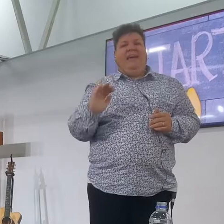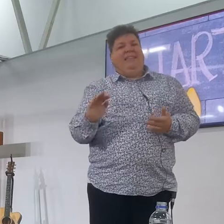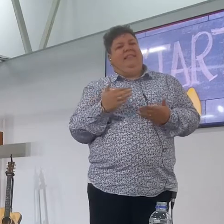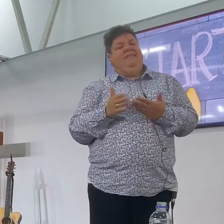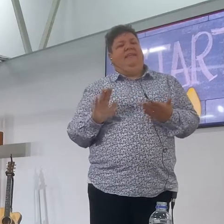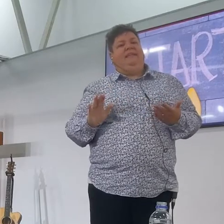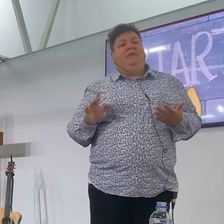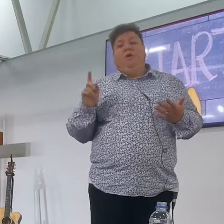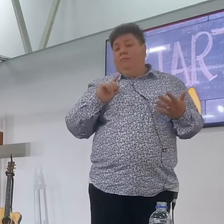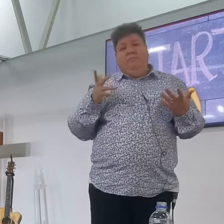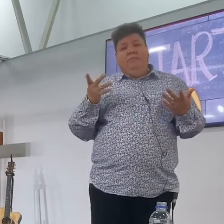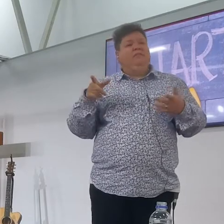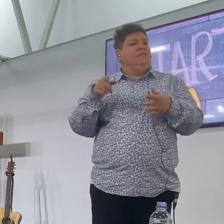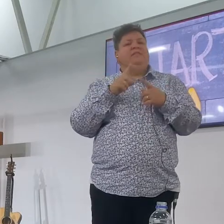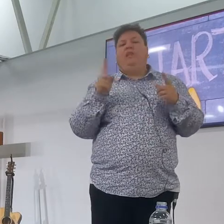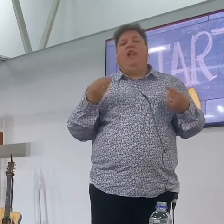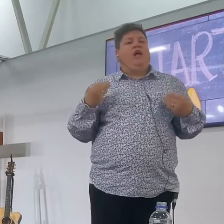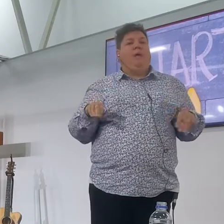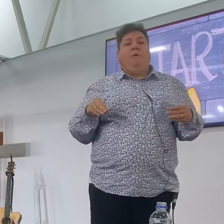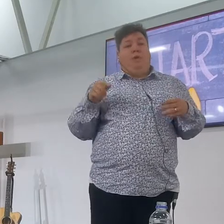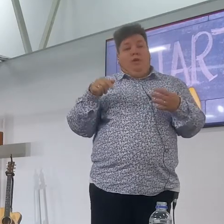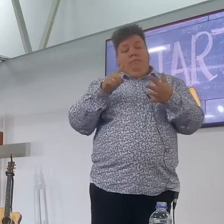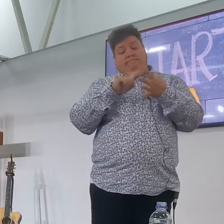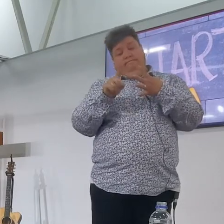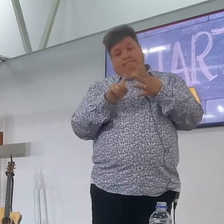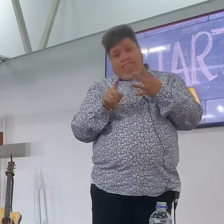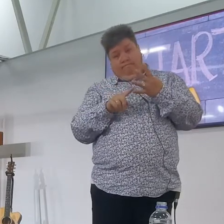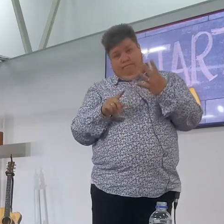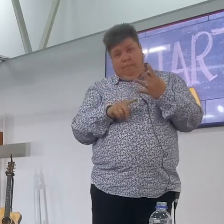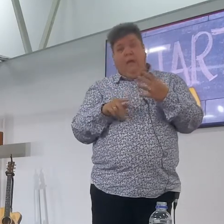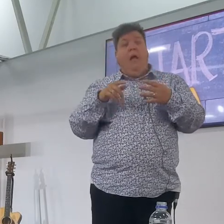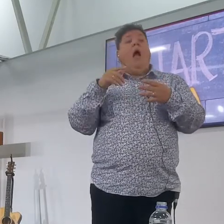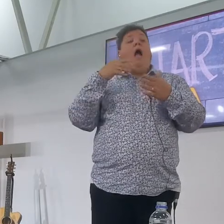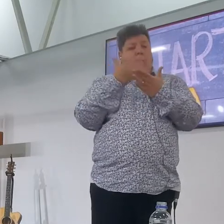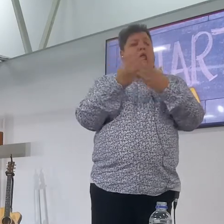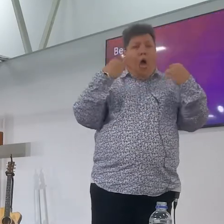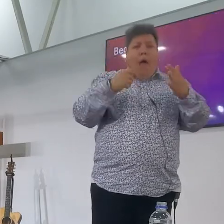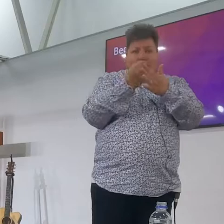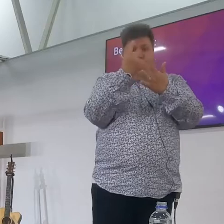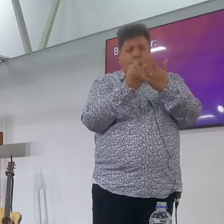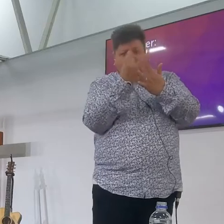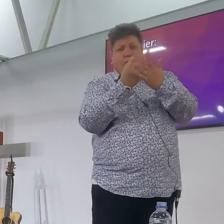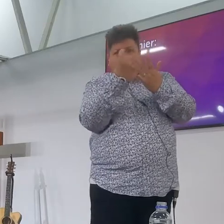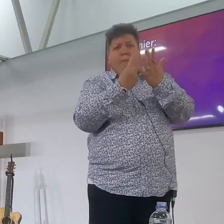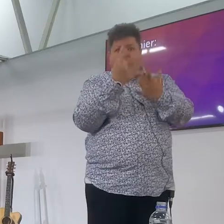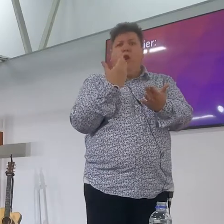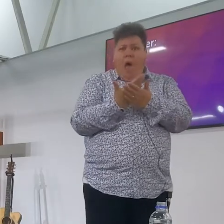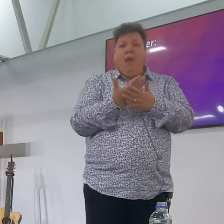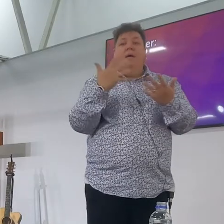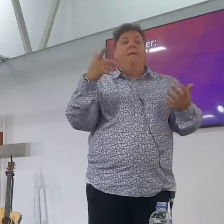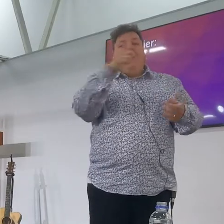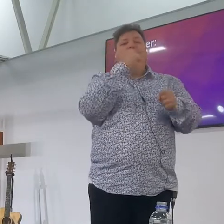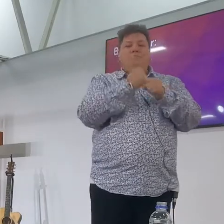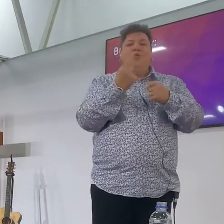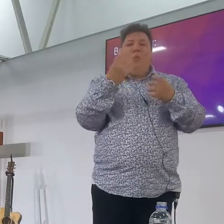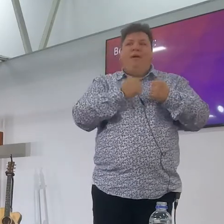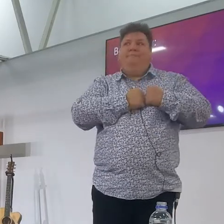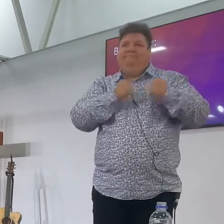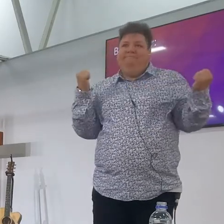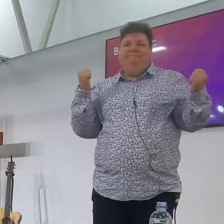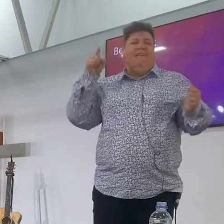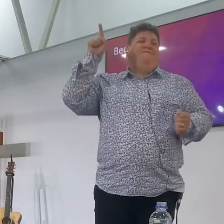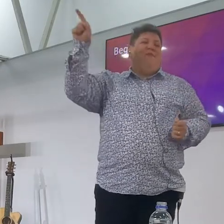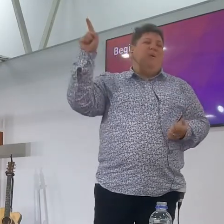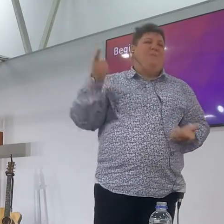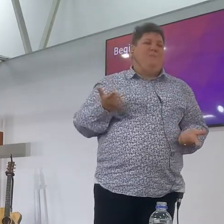die ander goed nie gebeur nie. Hierdie volgende 4 goed is belangrik, maar dit kan nie gebeur tot hierdie eerste ene nie in my lewe gebeur het nie. So begin hier. As jy nog